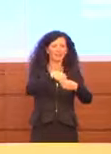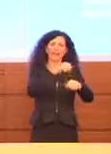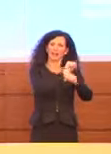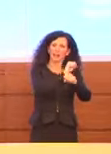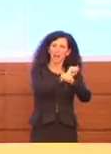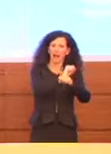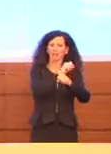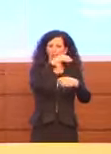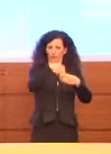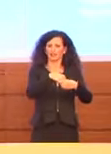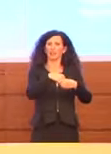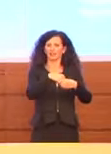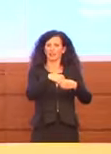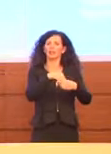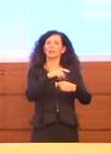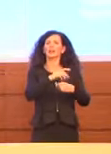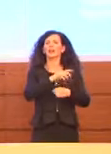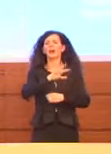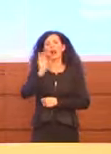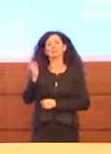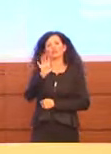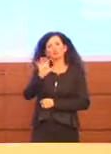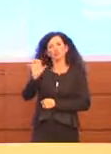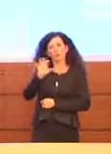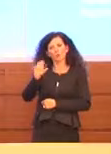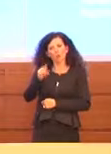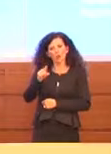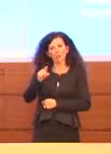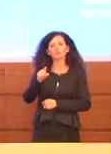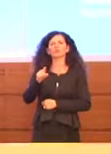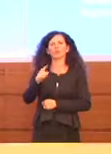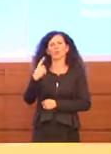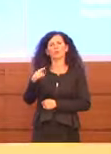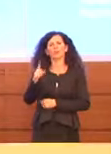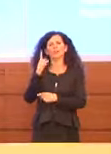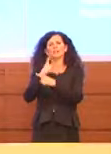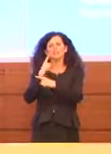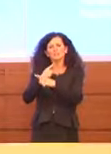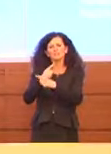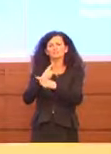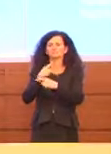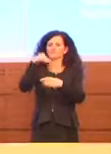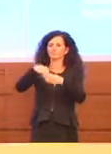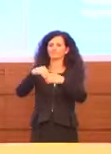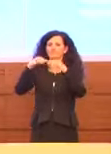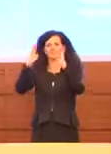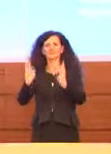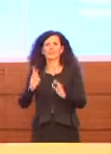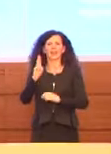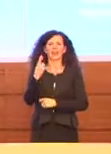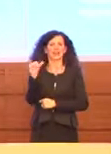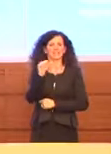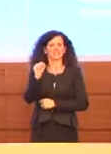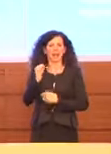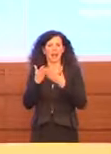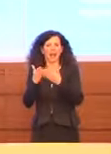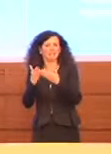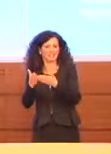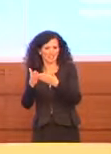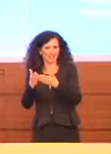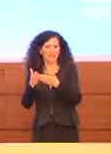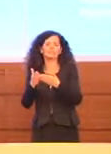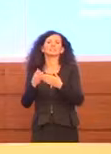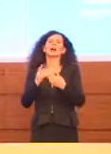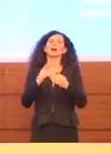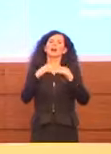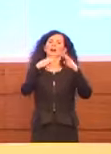penitenziari e in 500 per le esigenze delle nostre residenze sanitarie assistenziali residenze per